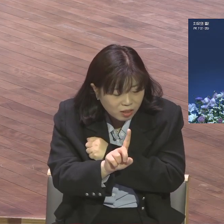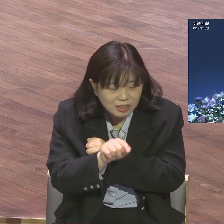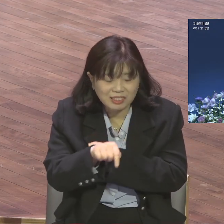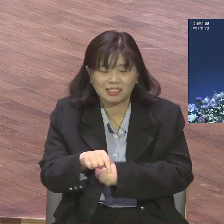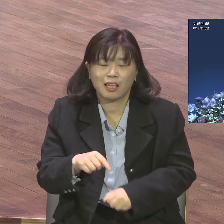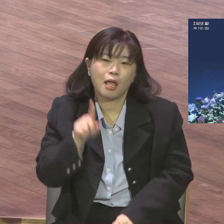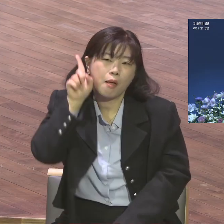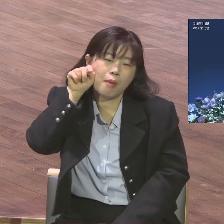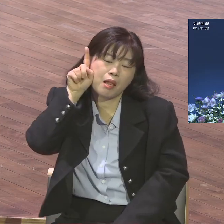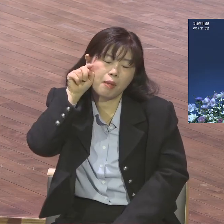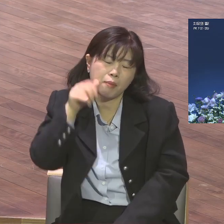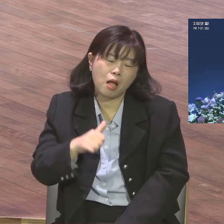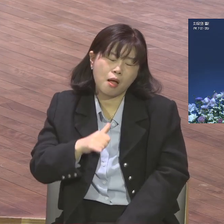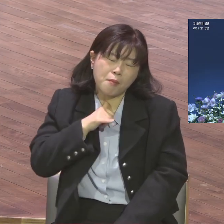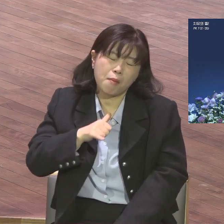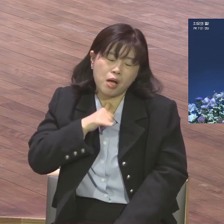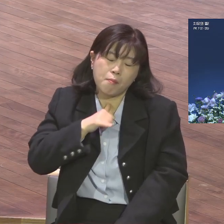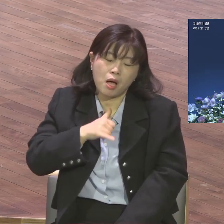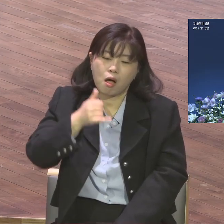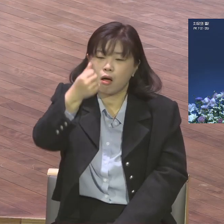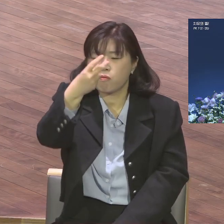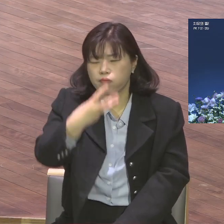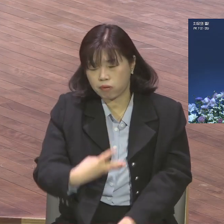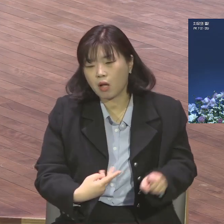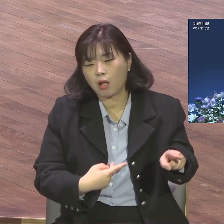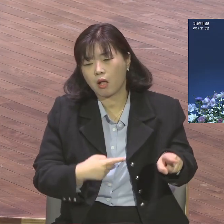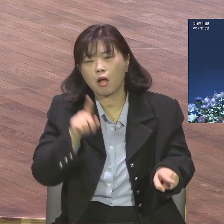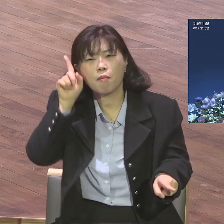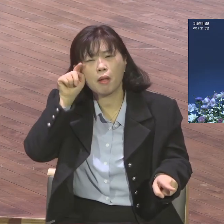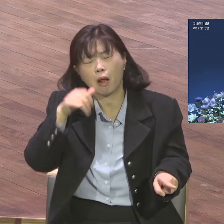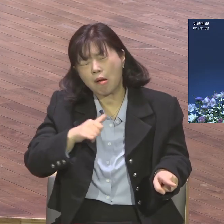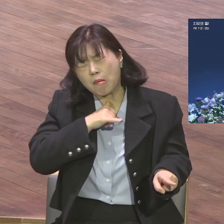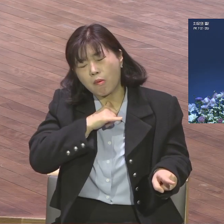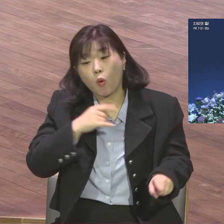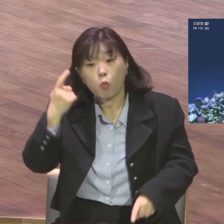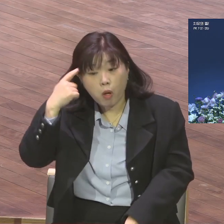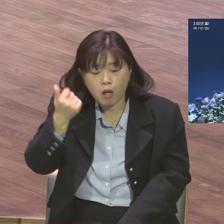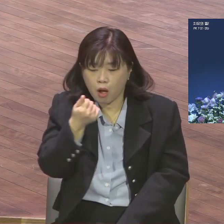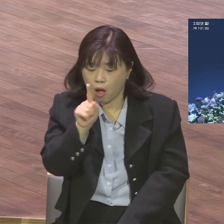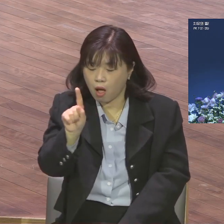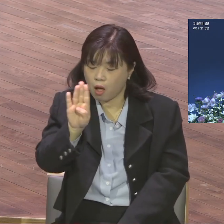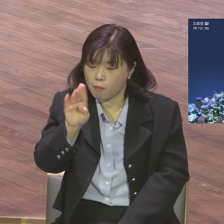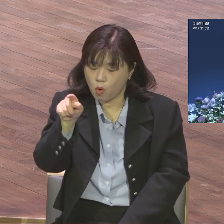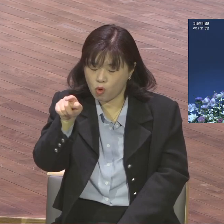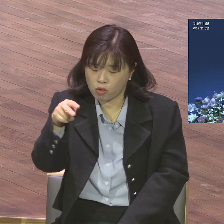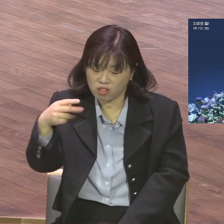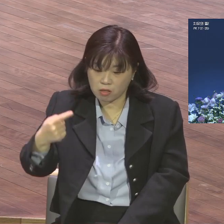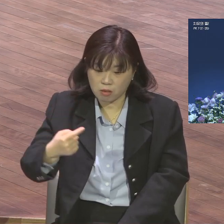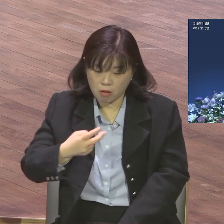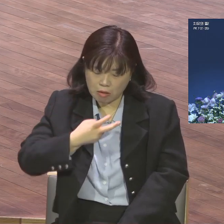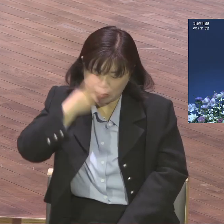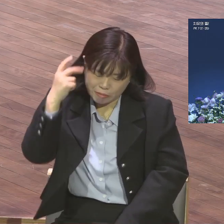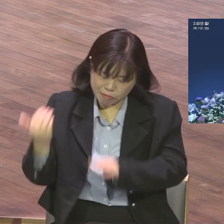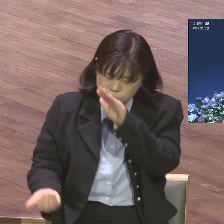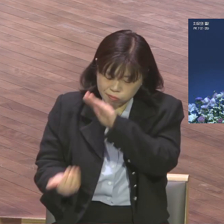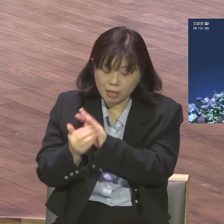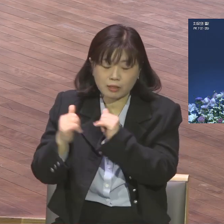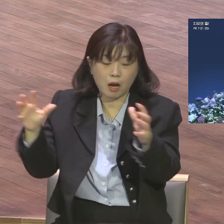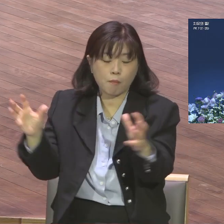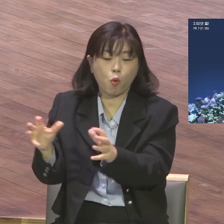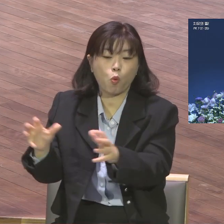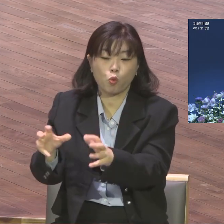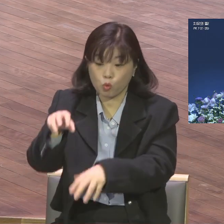거의 자살이래요. 그러니까 견디질 못할 만큼 어려움이 많다. 깜짝 충격, 알고는 좀 있었지만 충격